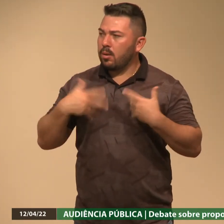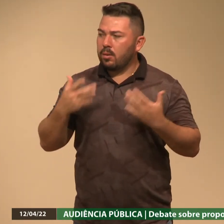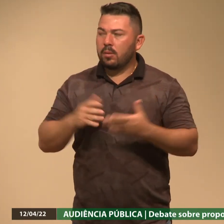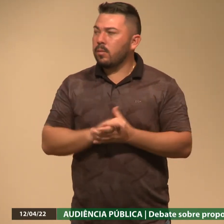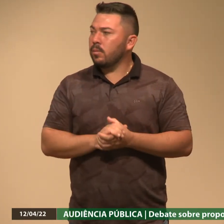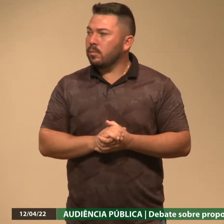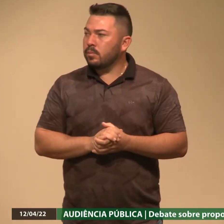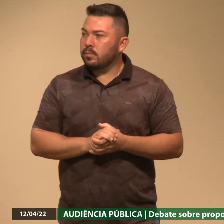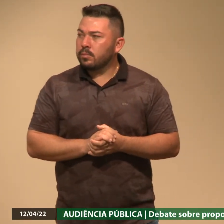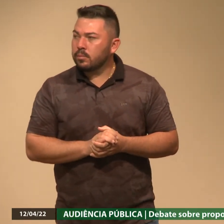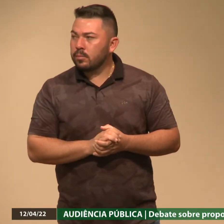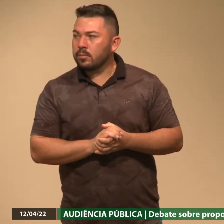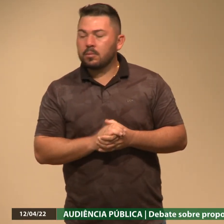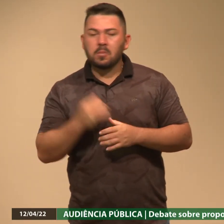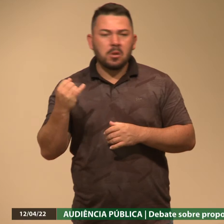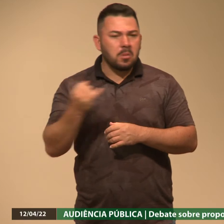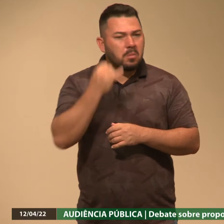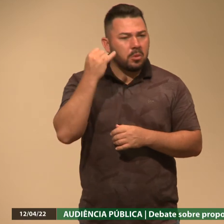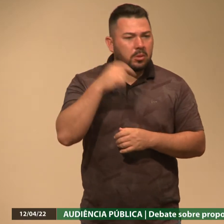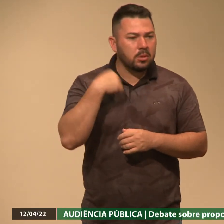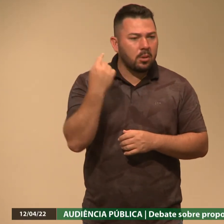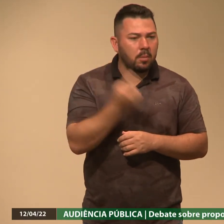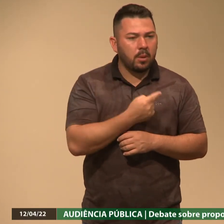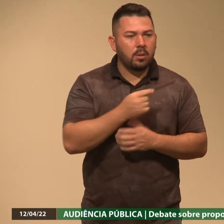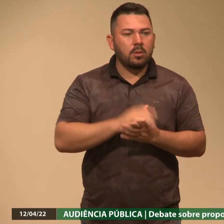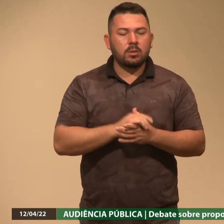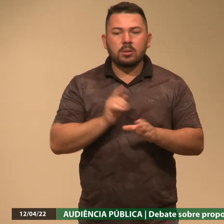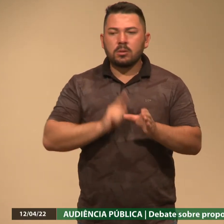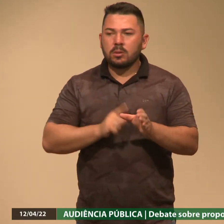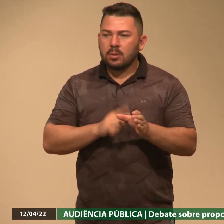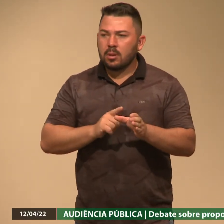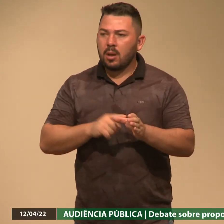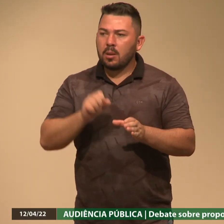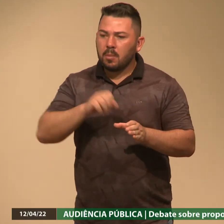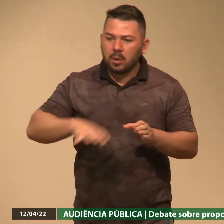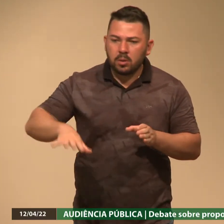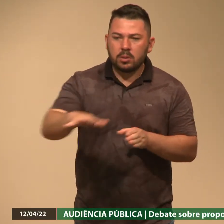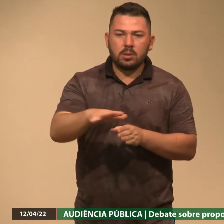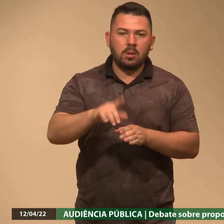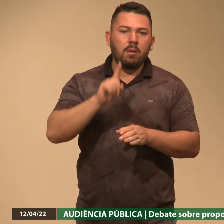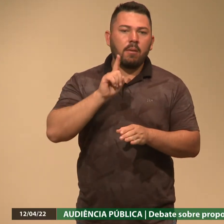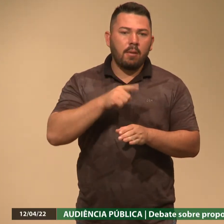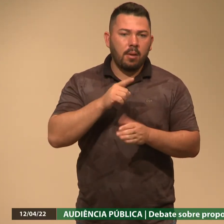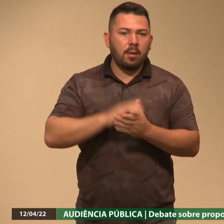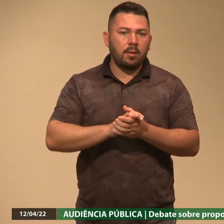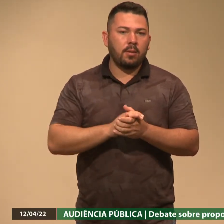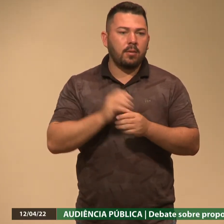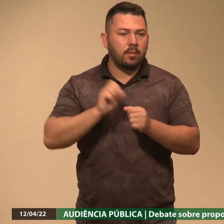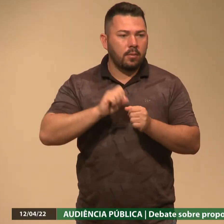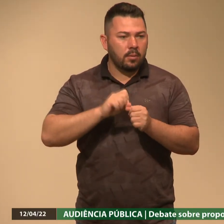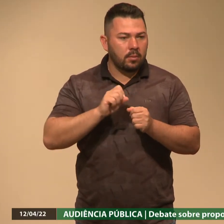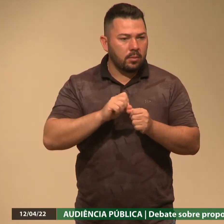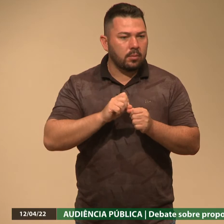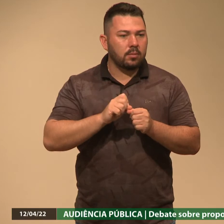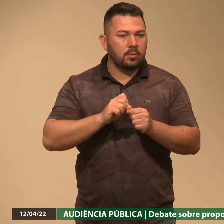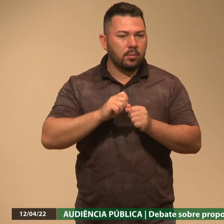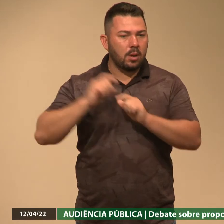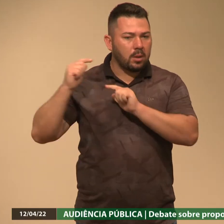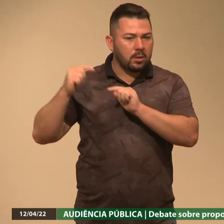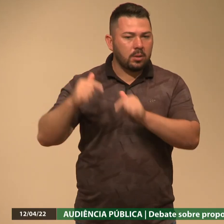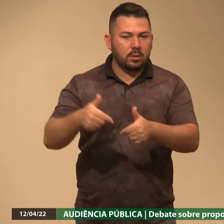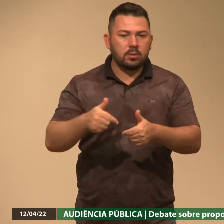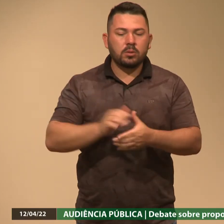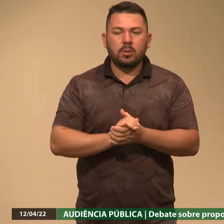é tal importância para nossa cidade e para nossa região que é feito então a nossa tradicional